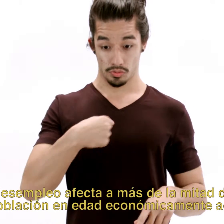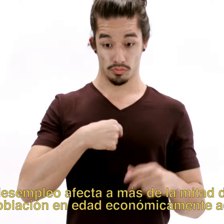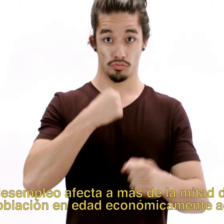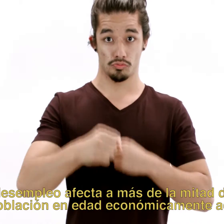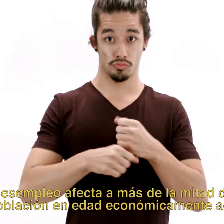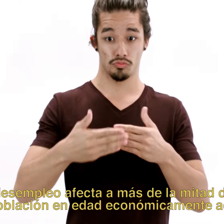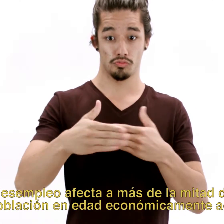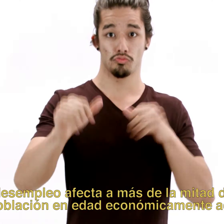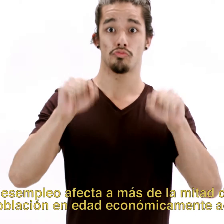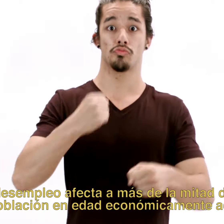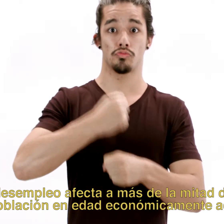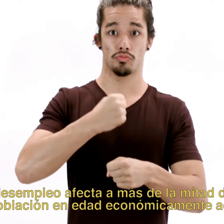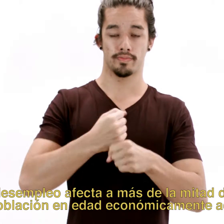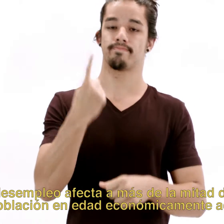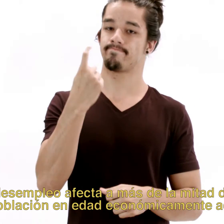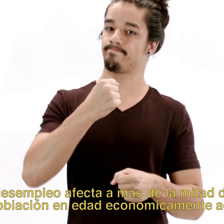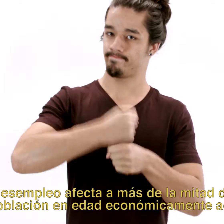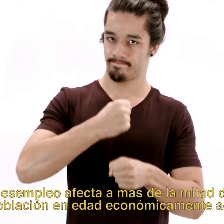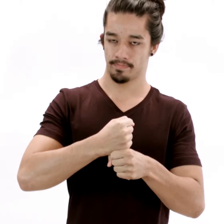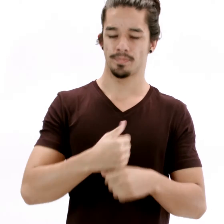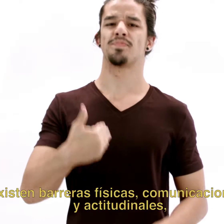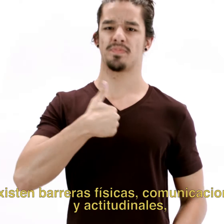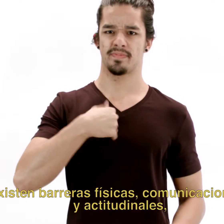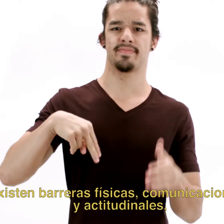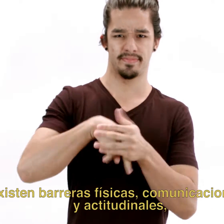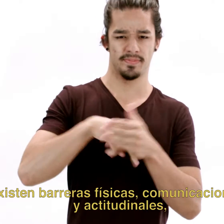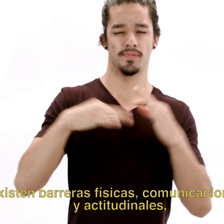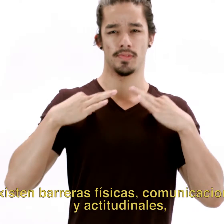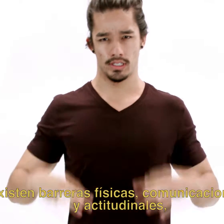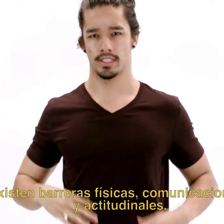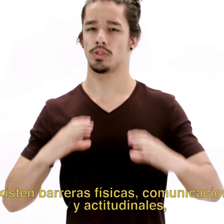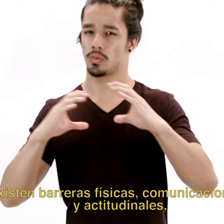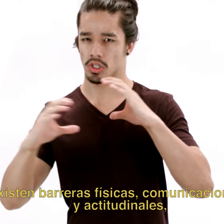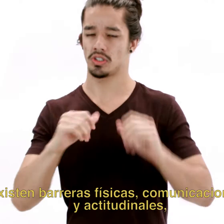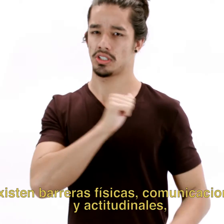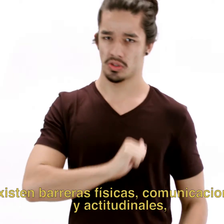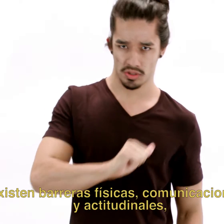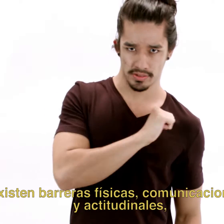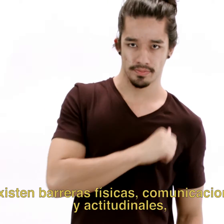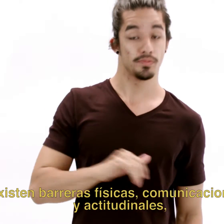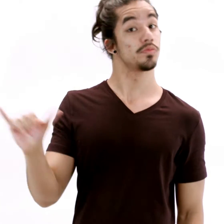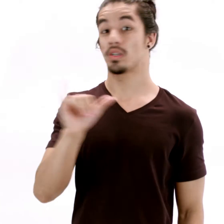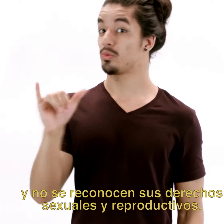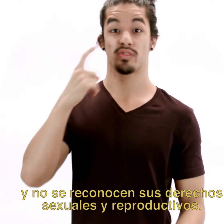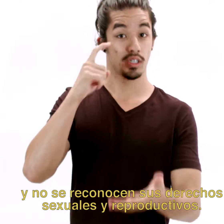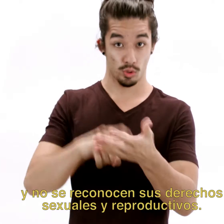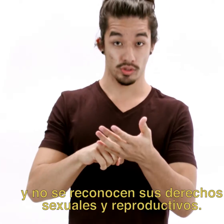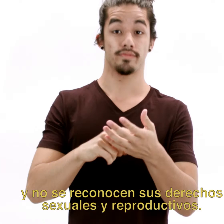población en edad económicamente activa. Existen barreras físicas, comunicacionales y actitudinales, y no se reconocen sus